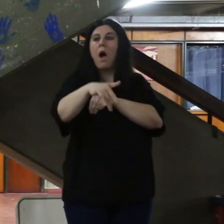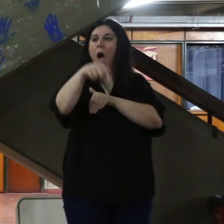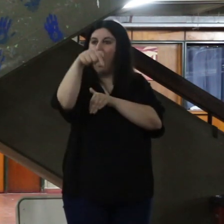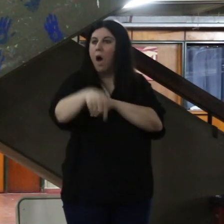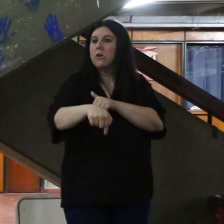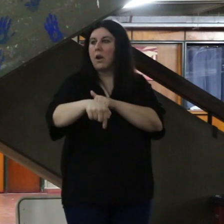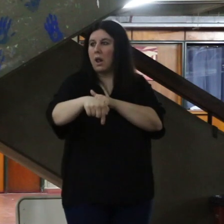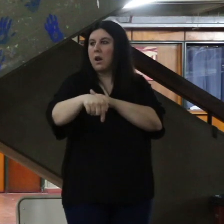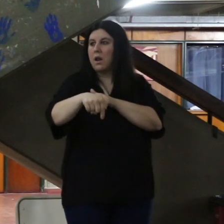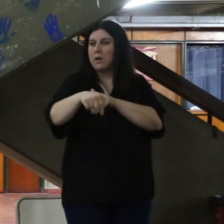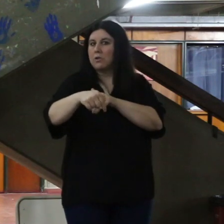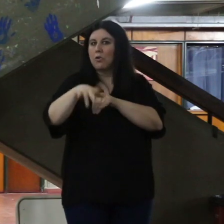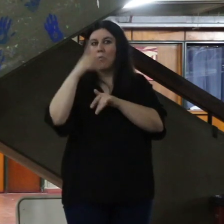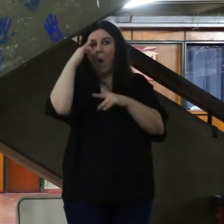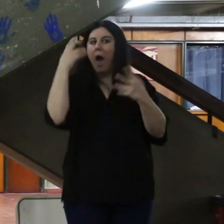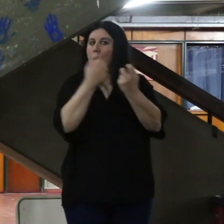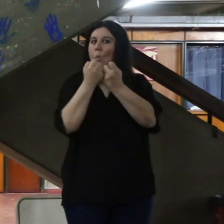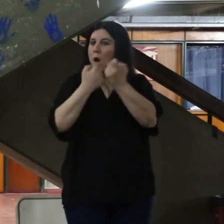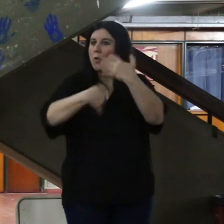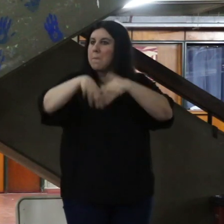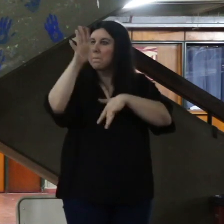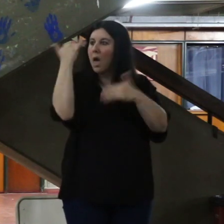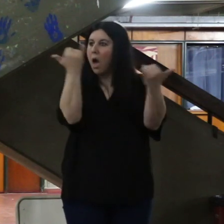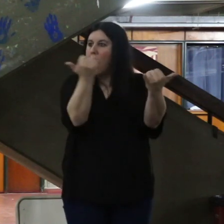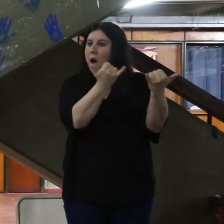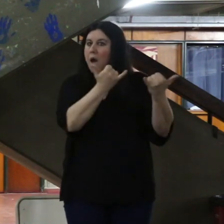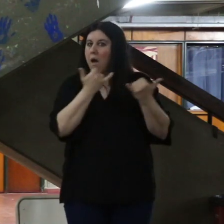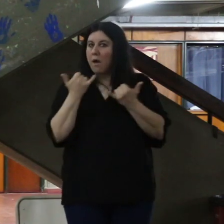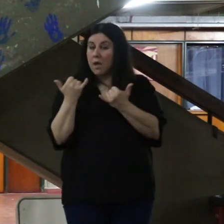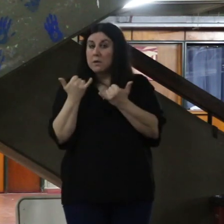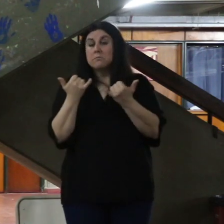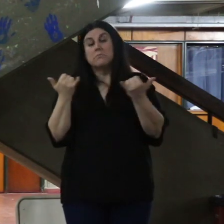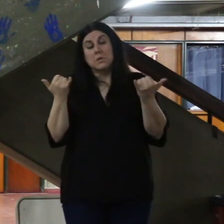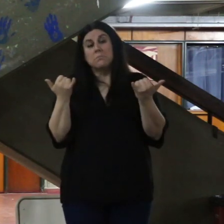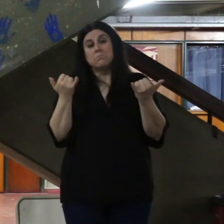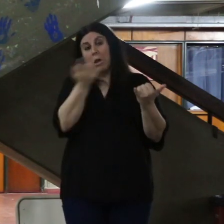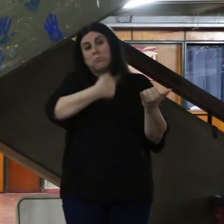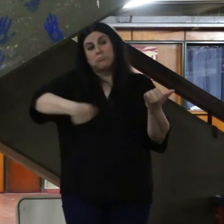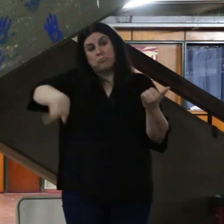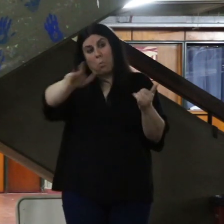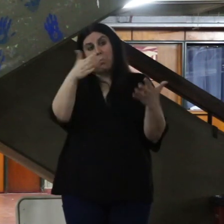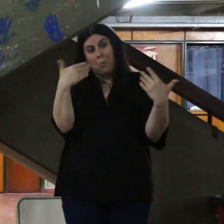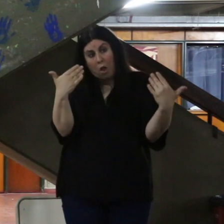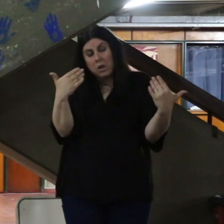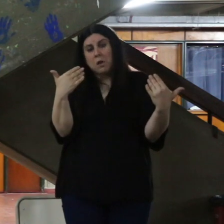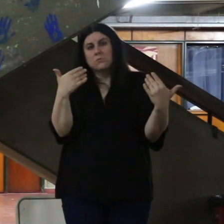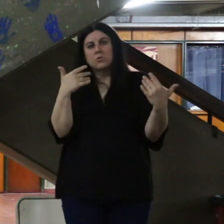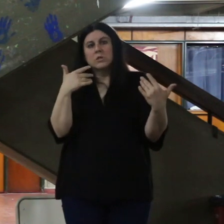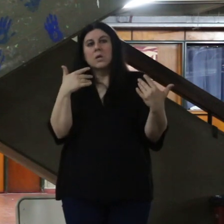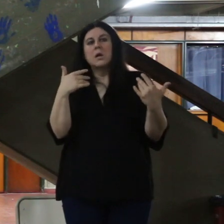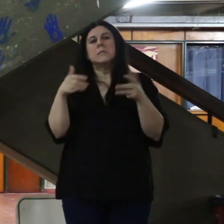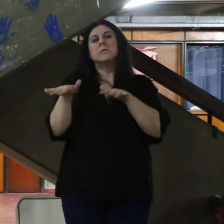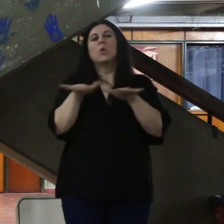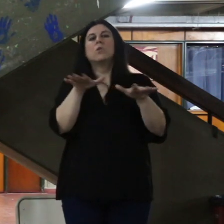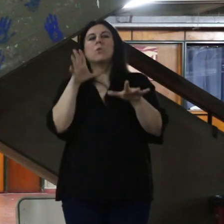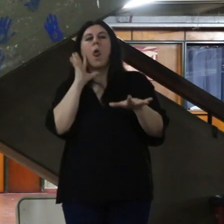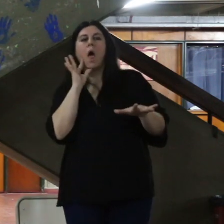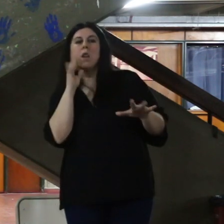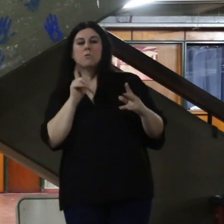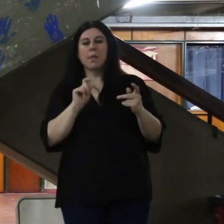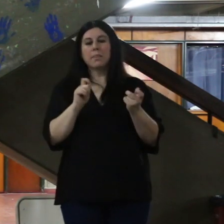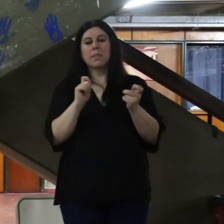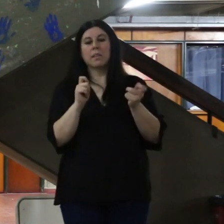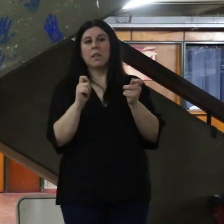todavía, ¿sí?, de que podemos avanzar en modificar algunas cosas. ¿Para